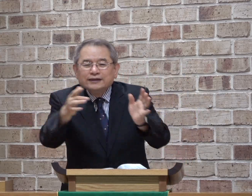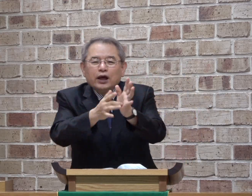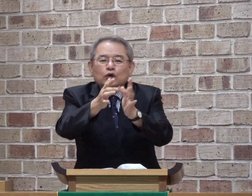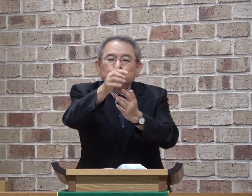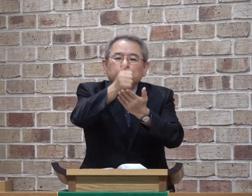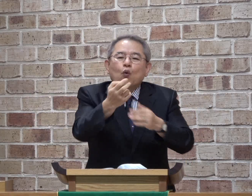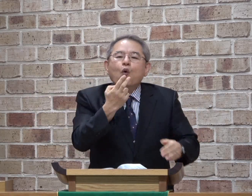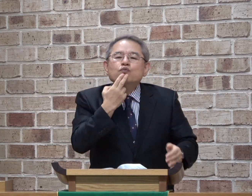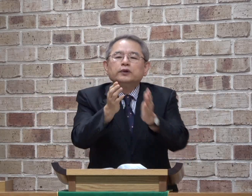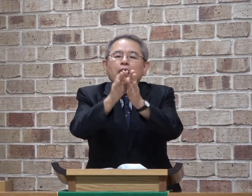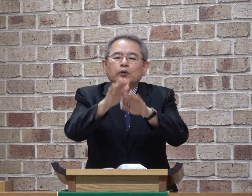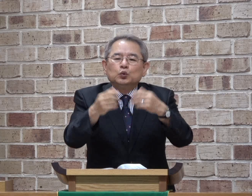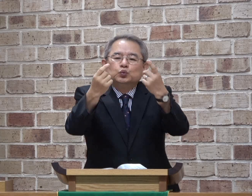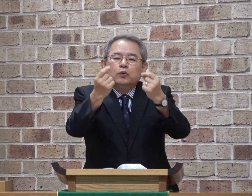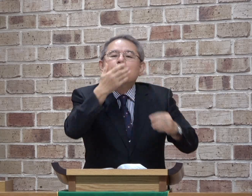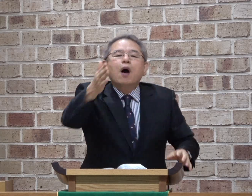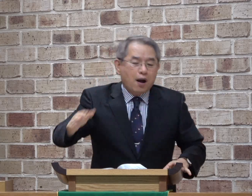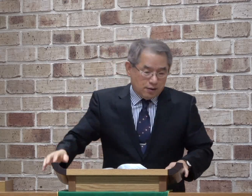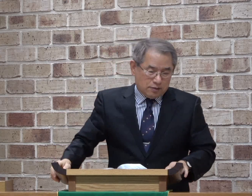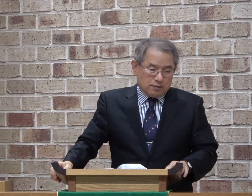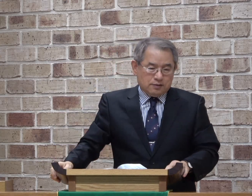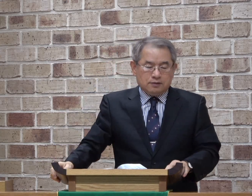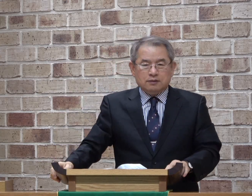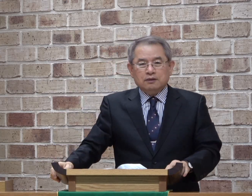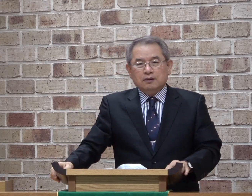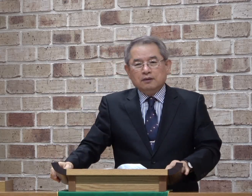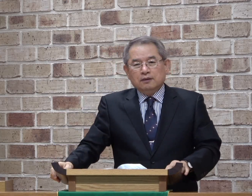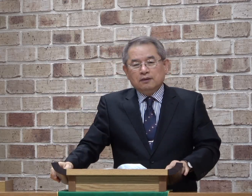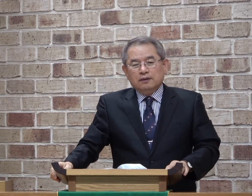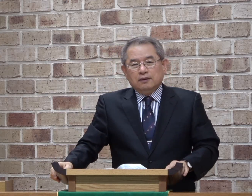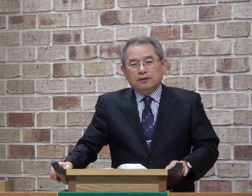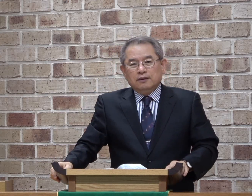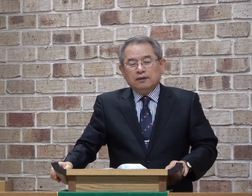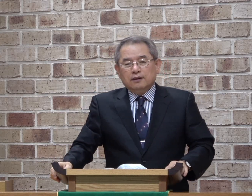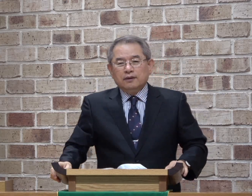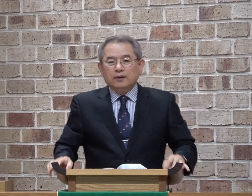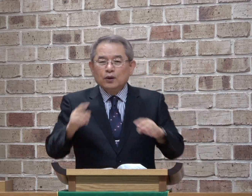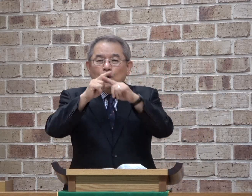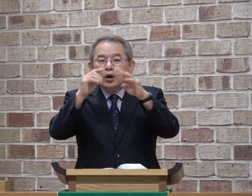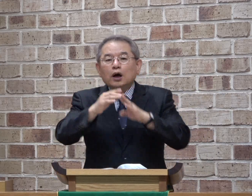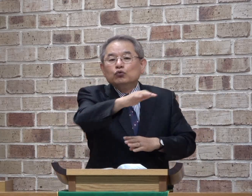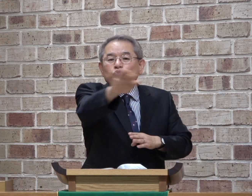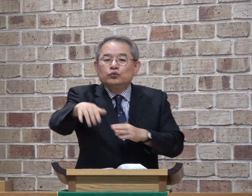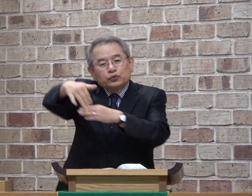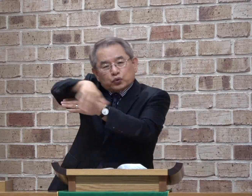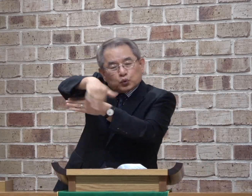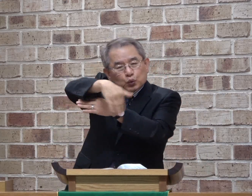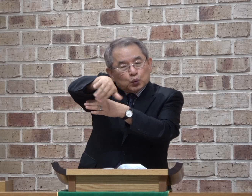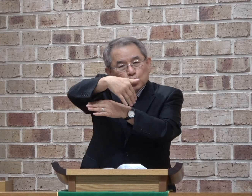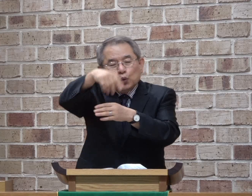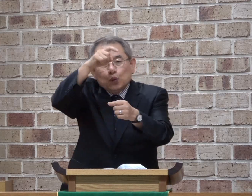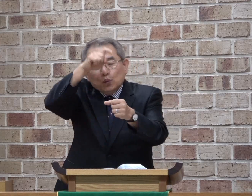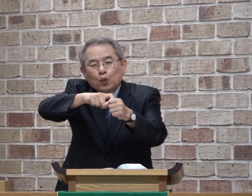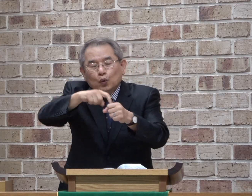익숙하고 그렇다면 그것은 우리가 마치 예수님이 없는 삶이, 예수님이 필요 없어도 되는 삶 속에서 사는 그런